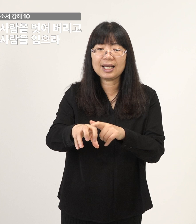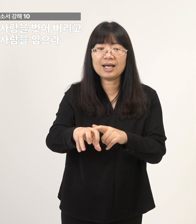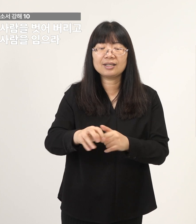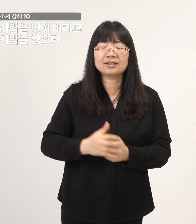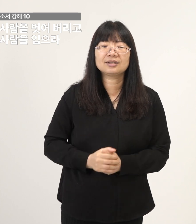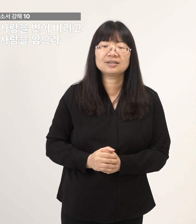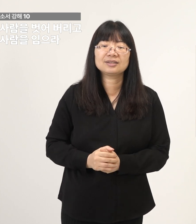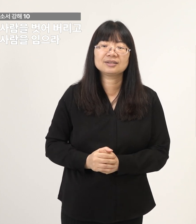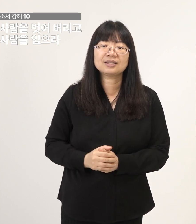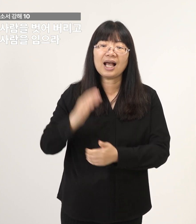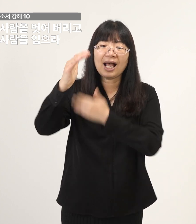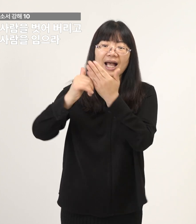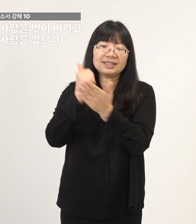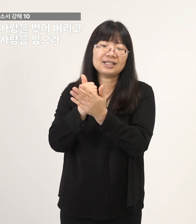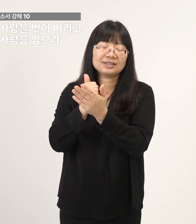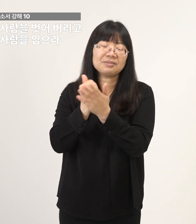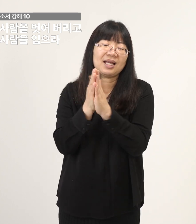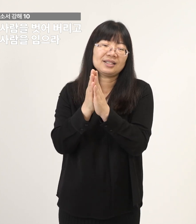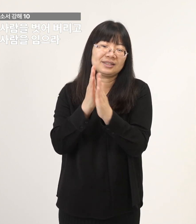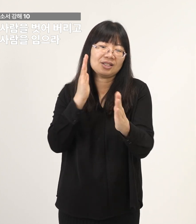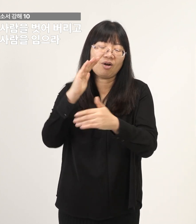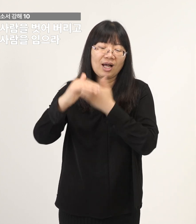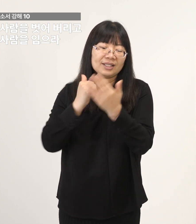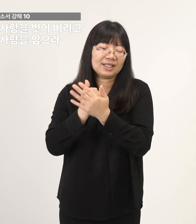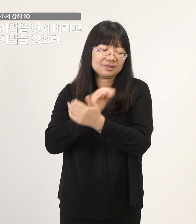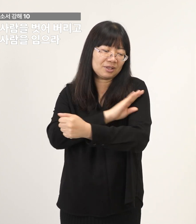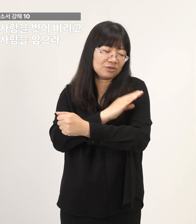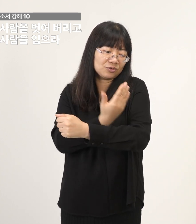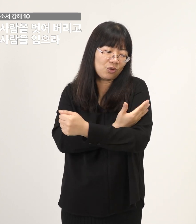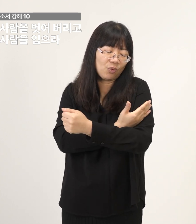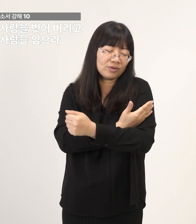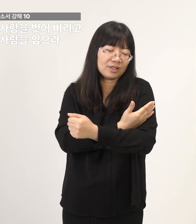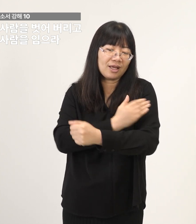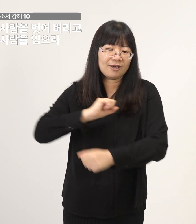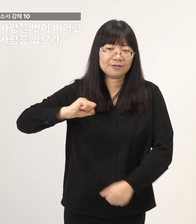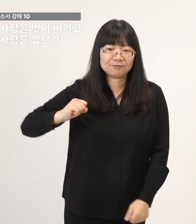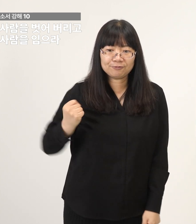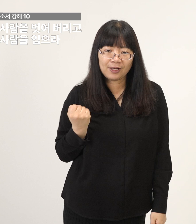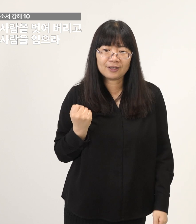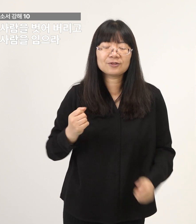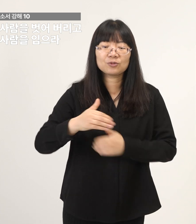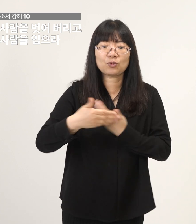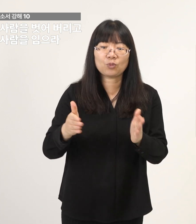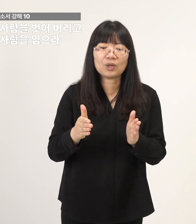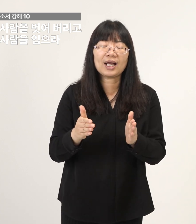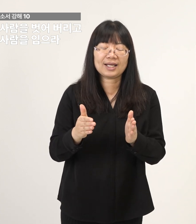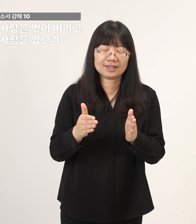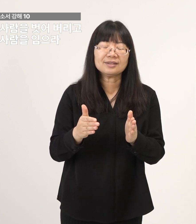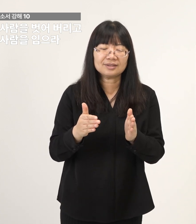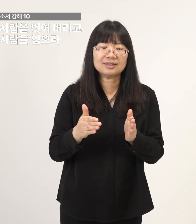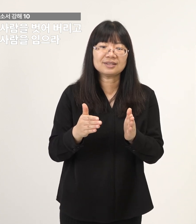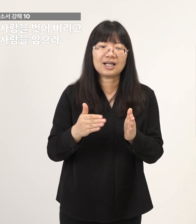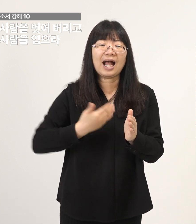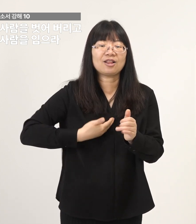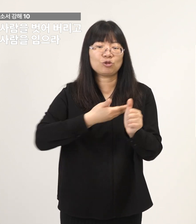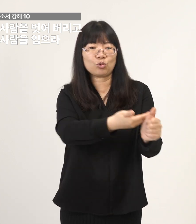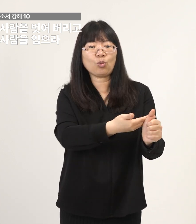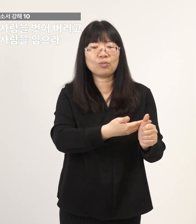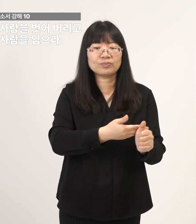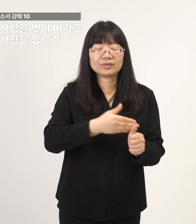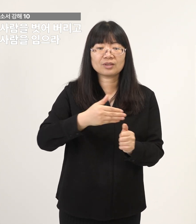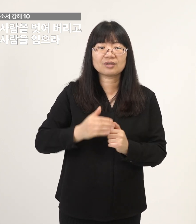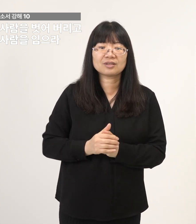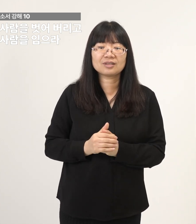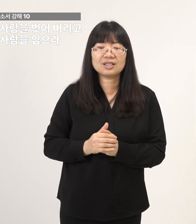나의 질서와 주권 밑에 순종하는 훈련을 하는 공간일 뿐이다. 평생 이것이